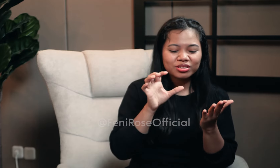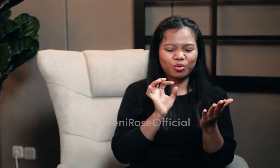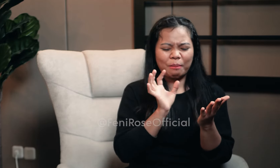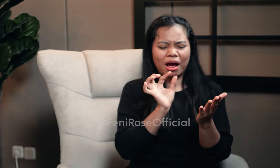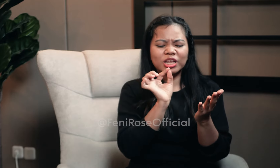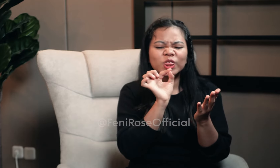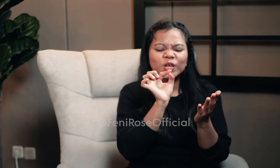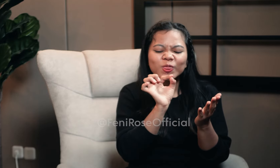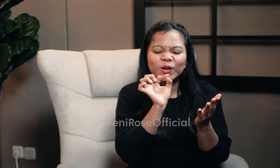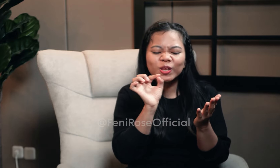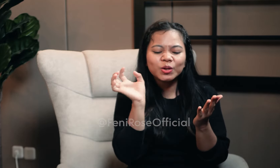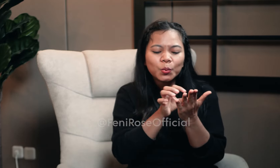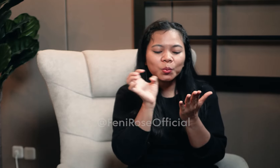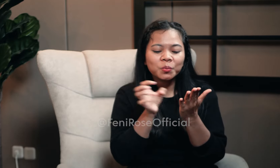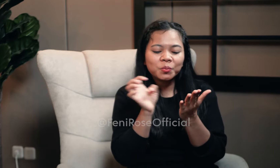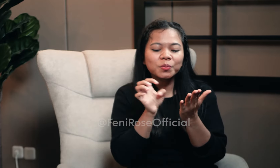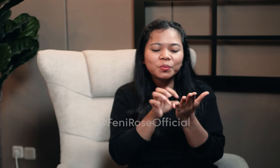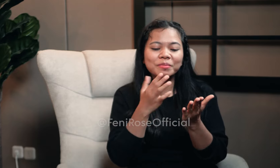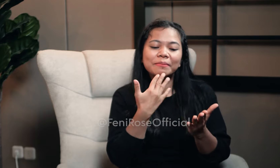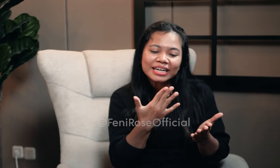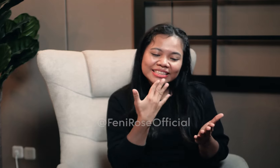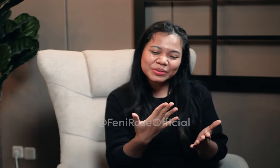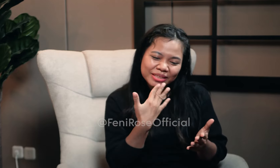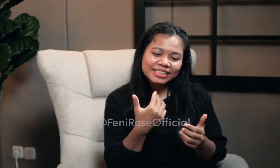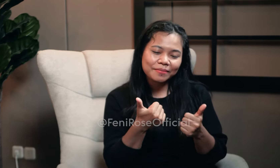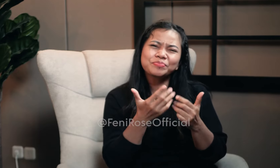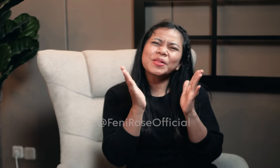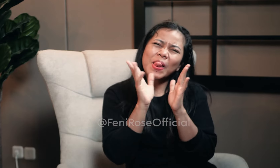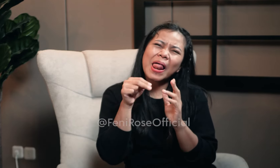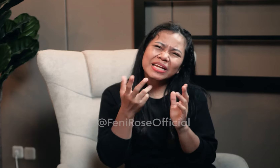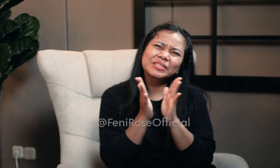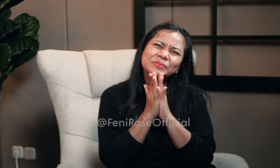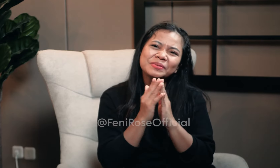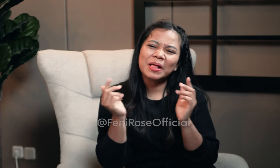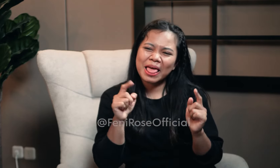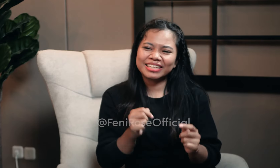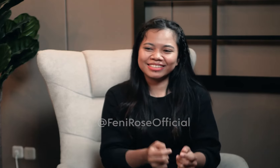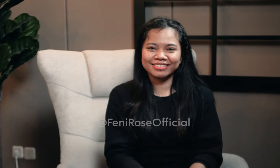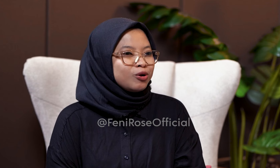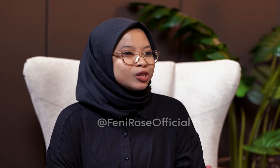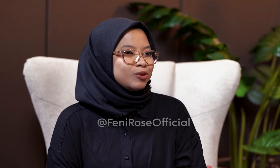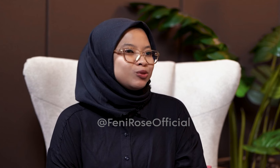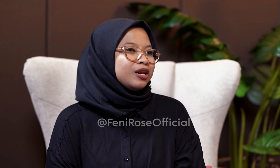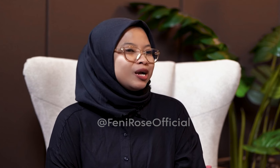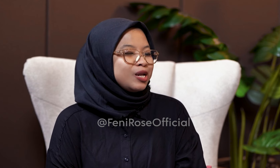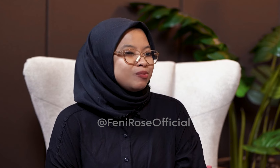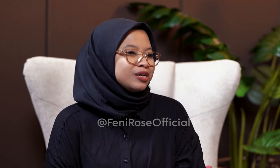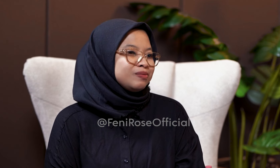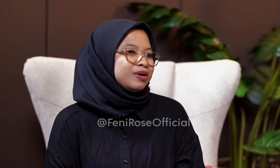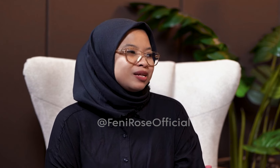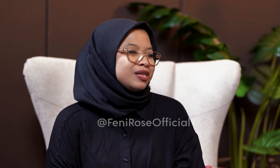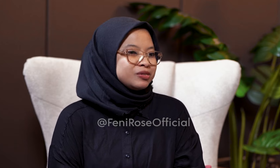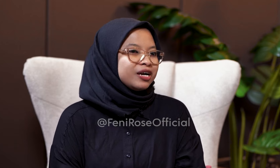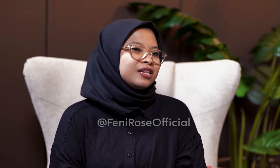saya repost banyak banget saya sampai media sosial saya sampai titik titik-titik Saya malu Boleh dong teman tuli lagi diberi kesempatan tapi saya enggak